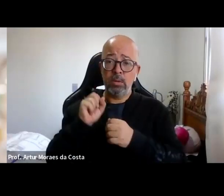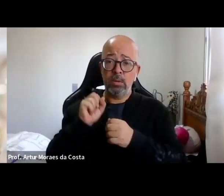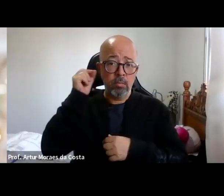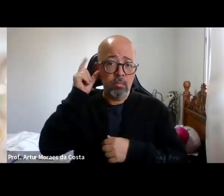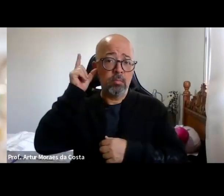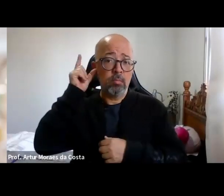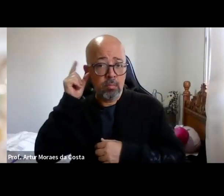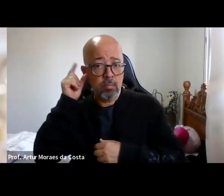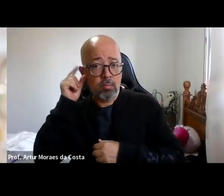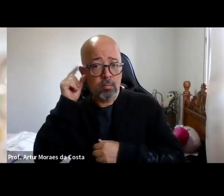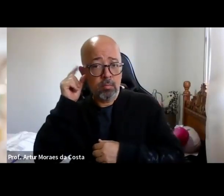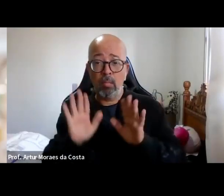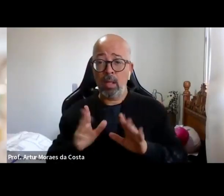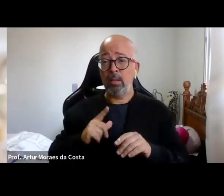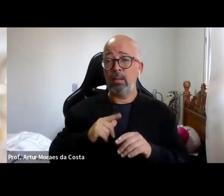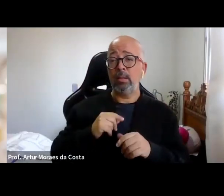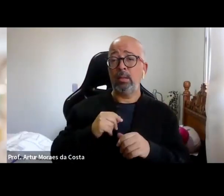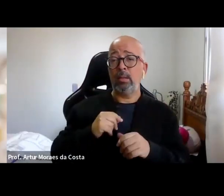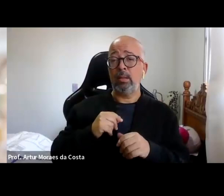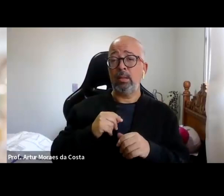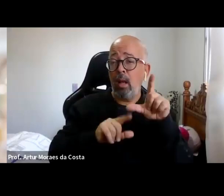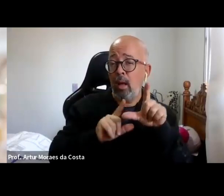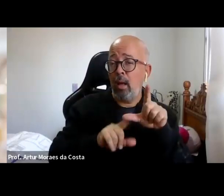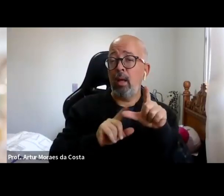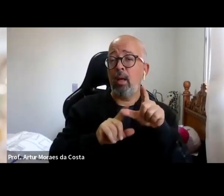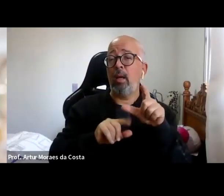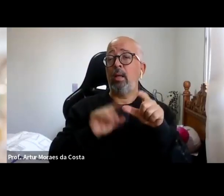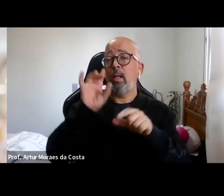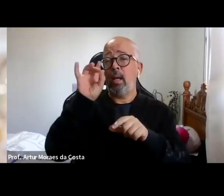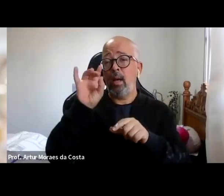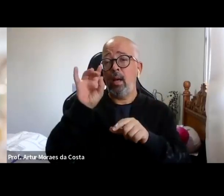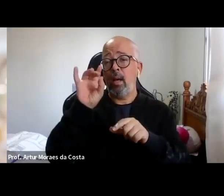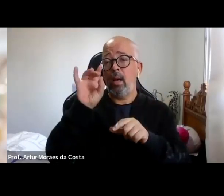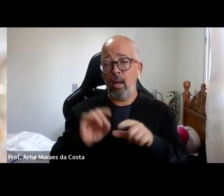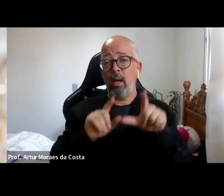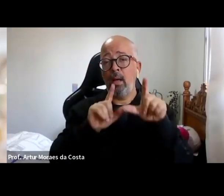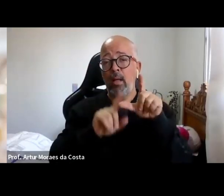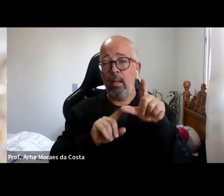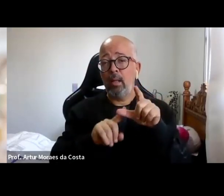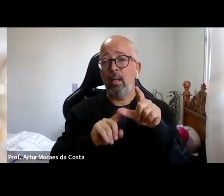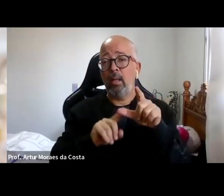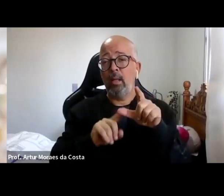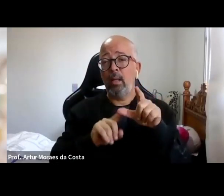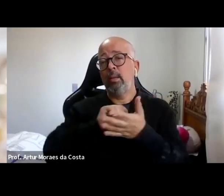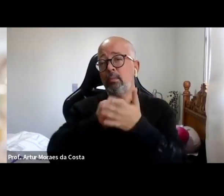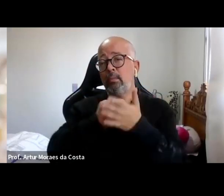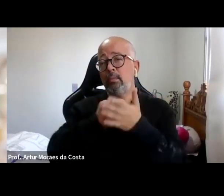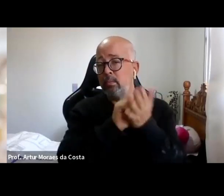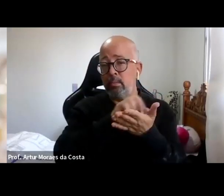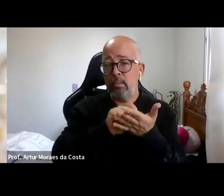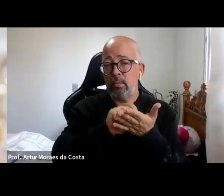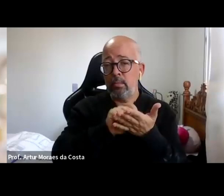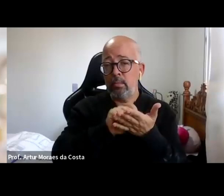e ideas generales cuando yo utilizo el alfabeto dactilológico táctil sobre la palma de la mano o